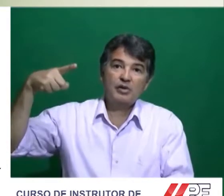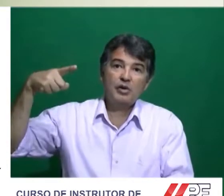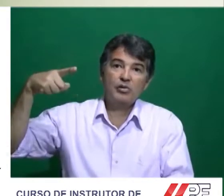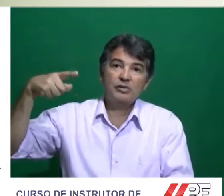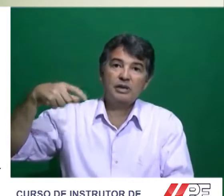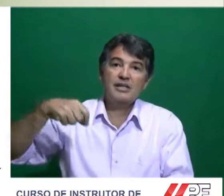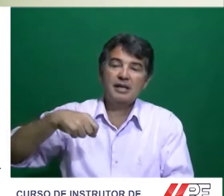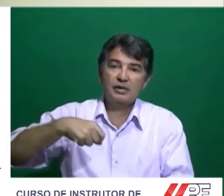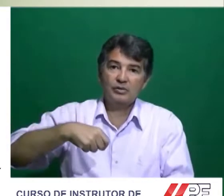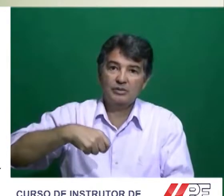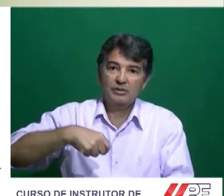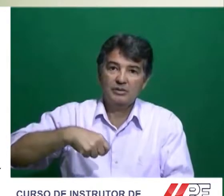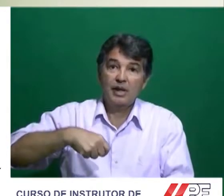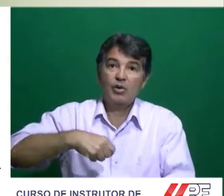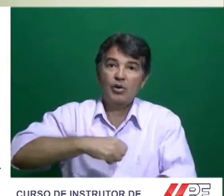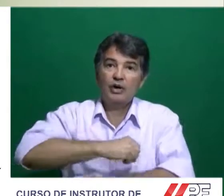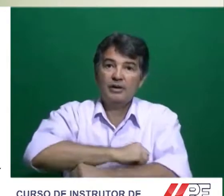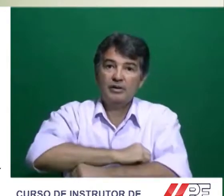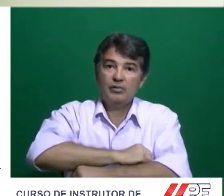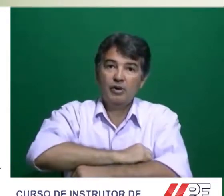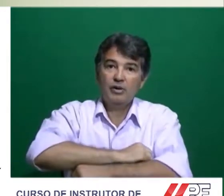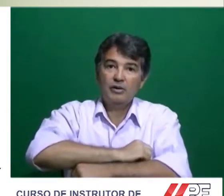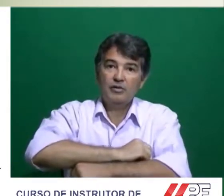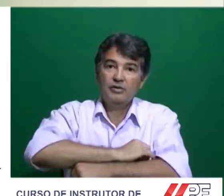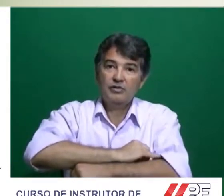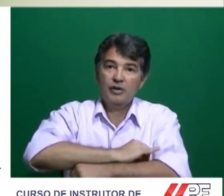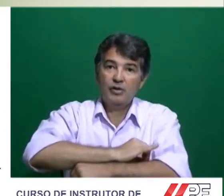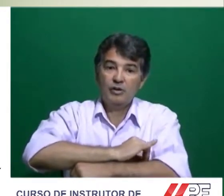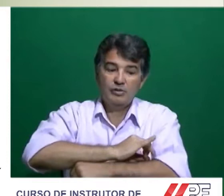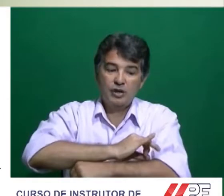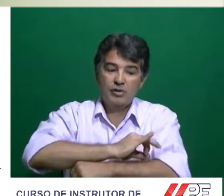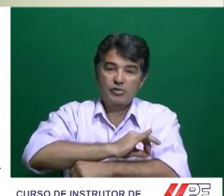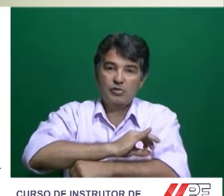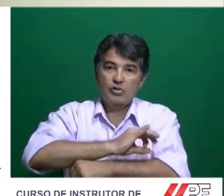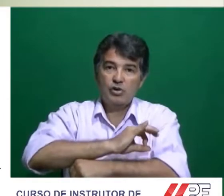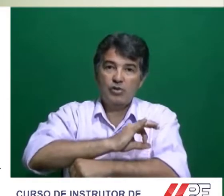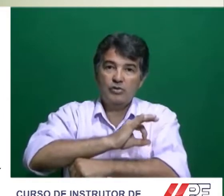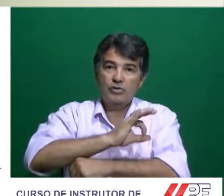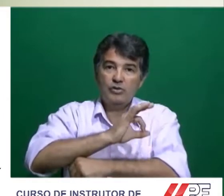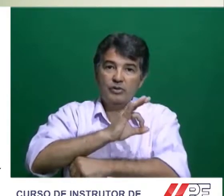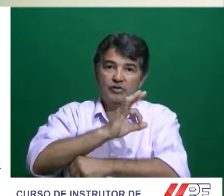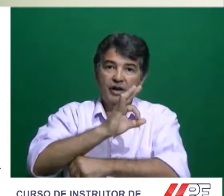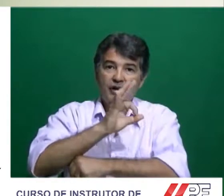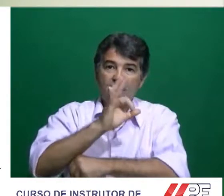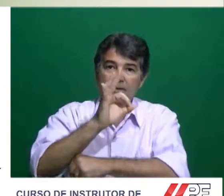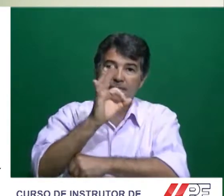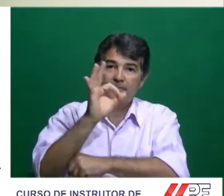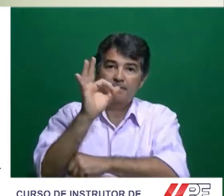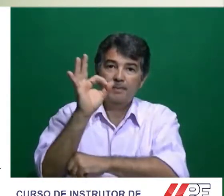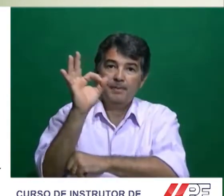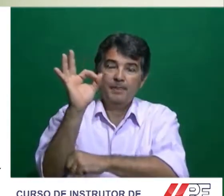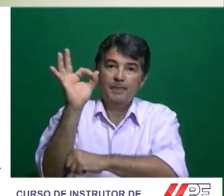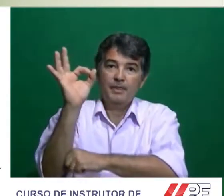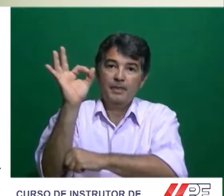é você vai evitar o sol nascendo? Na aurora. Então, ó. Você vai colocando os raios do sol. E vai.